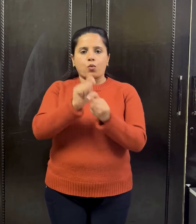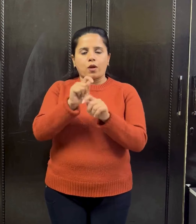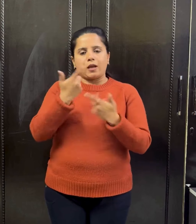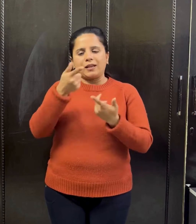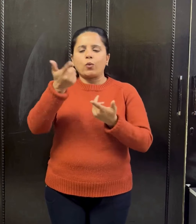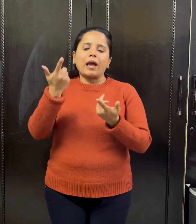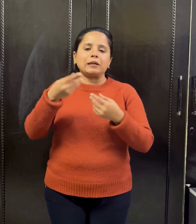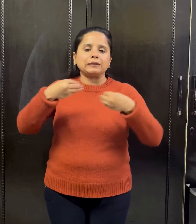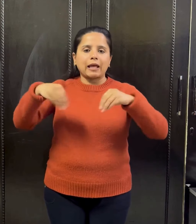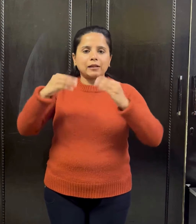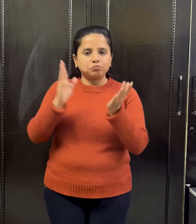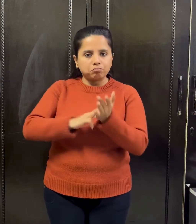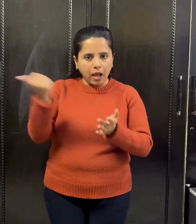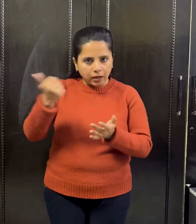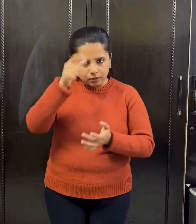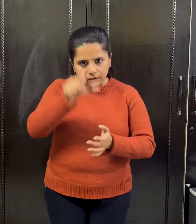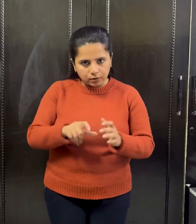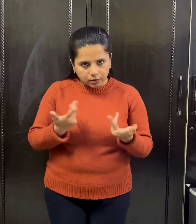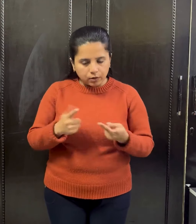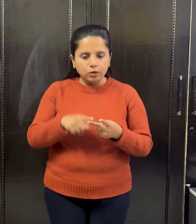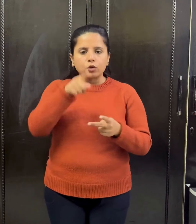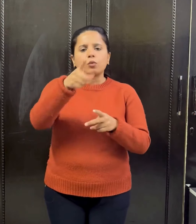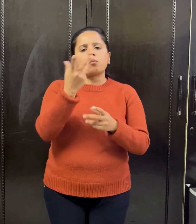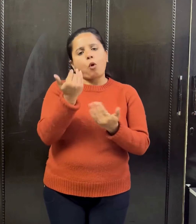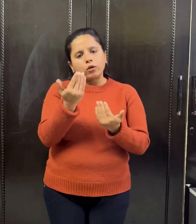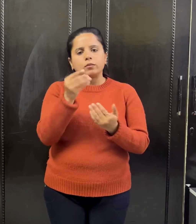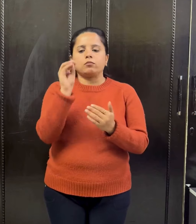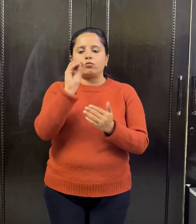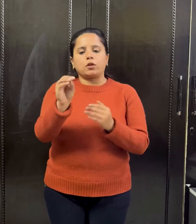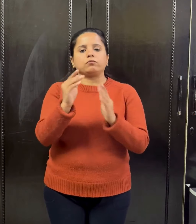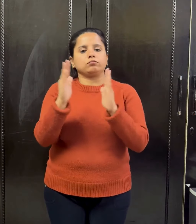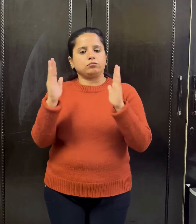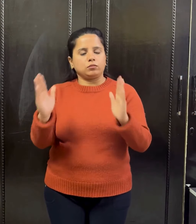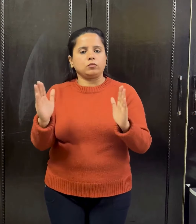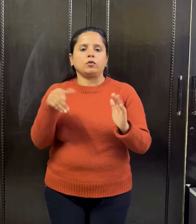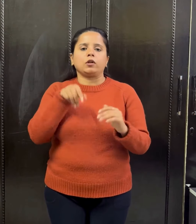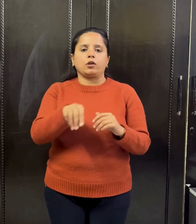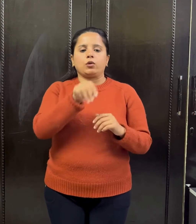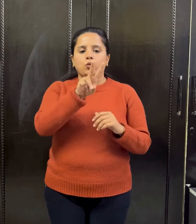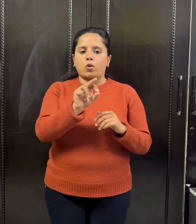मैनेजर, ड्यूरेशन आप लिख सकते हैं 2020 से प्रेजेंट,